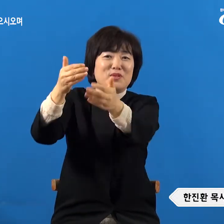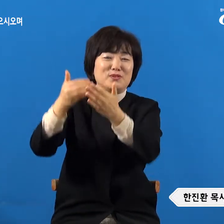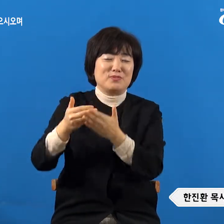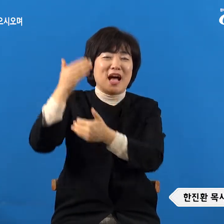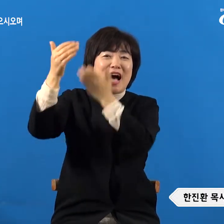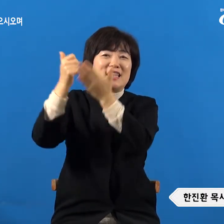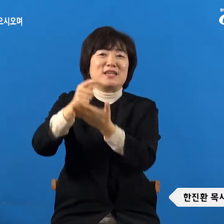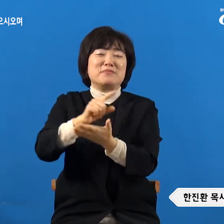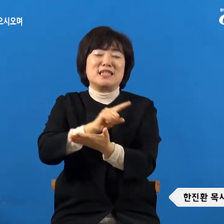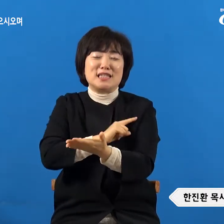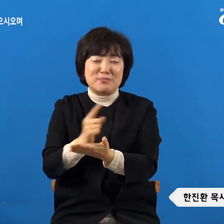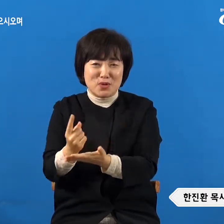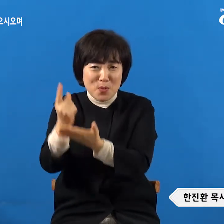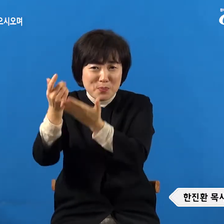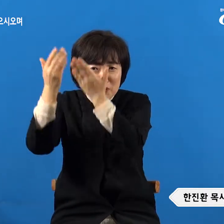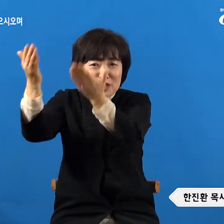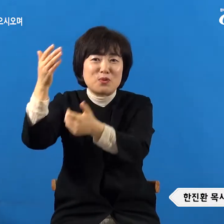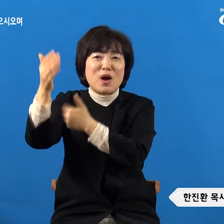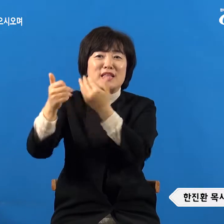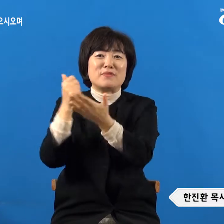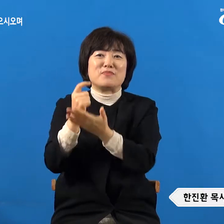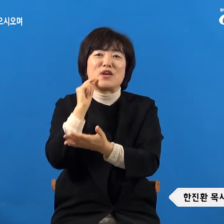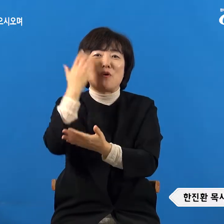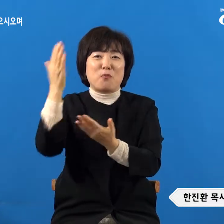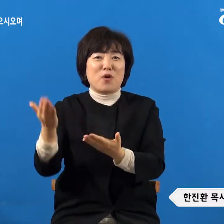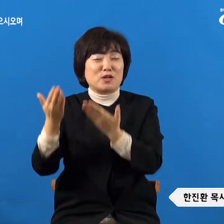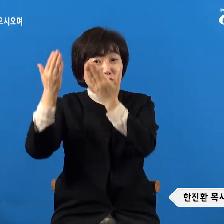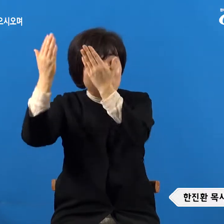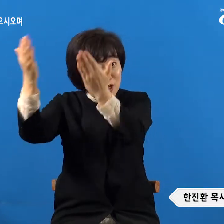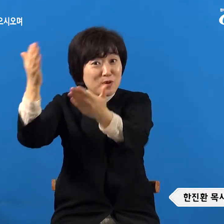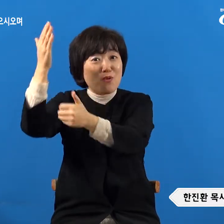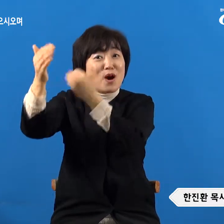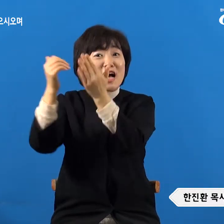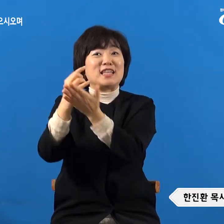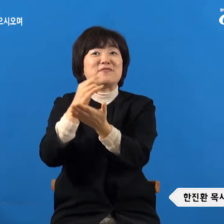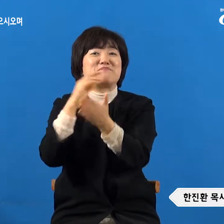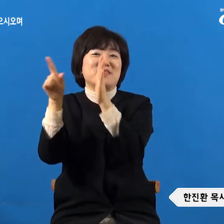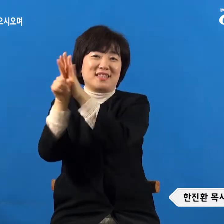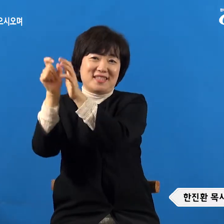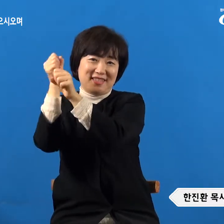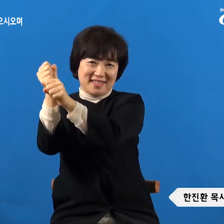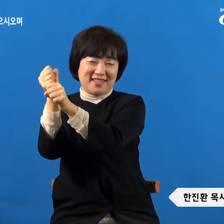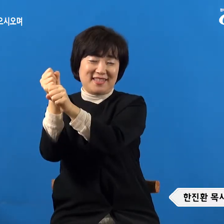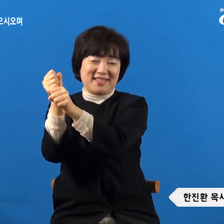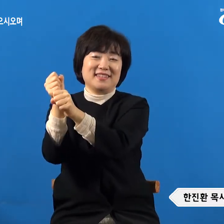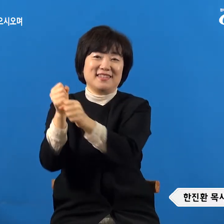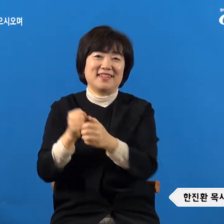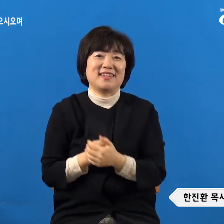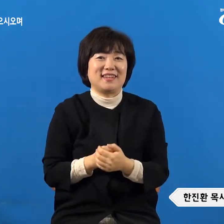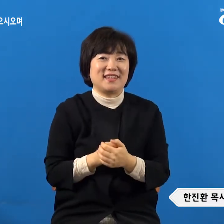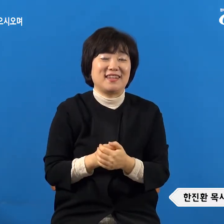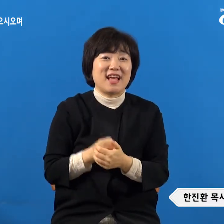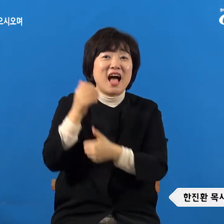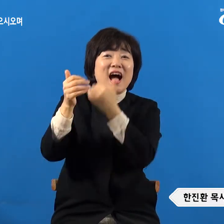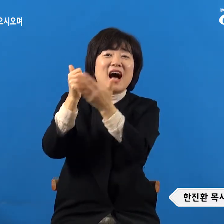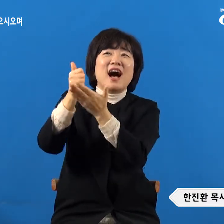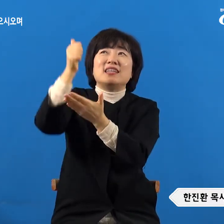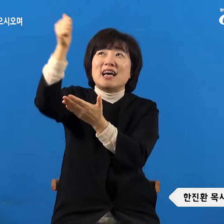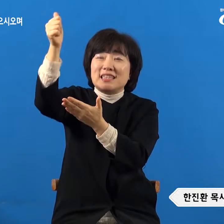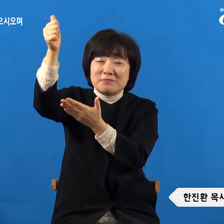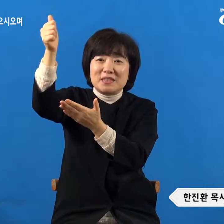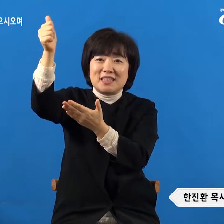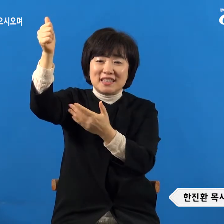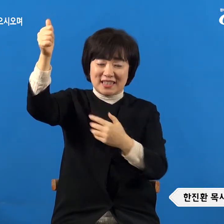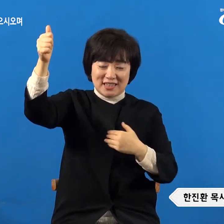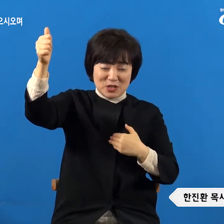하나님을 높이고 하나님께 영광을 올려드리고 하나님만을 의지했습니다. 하나님이 그 중심을